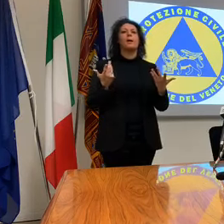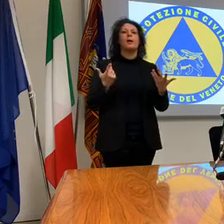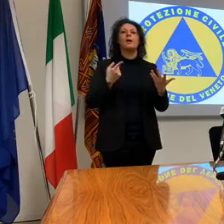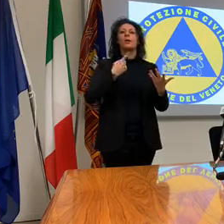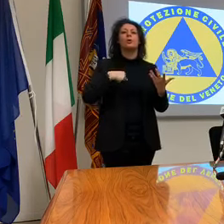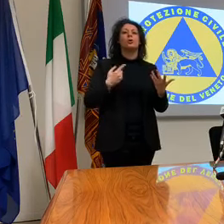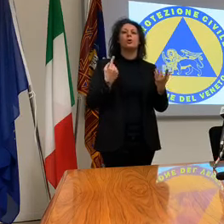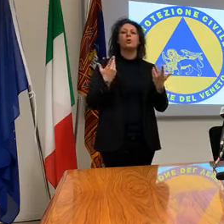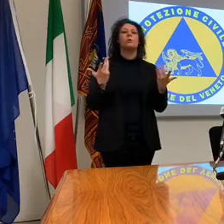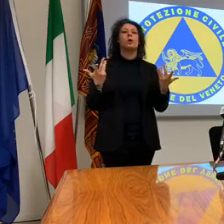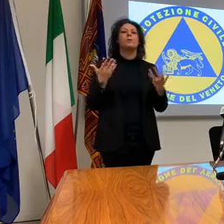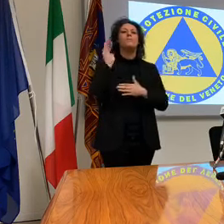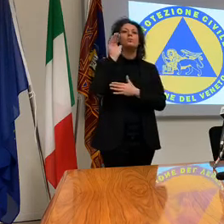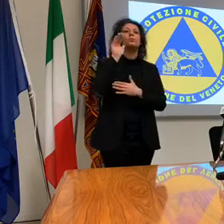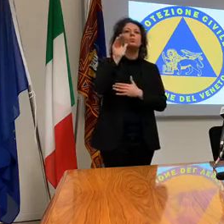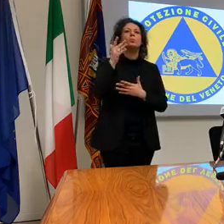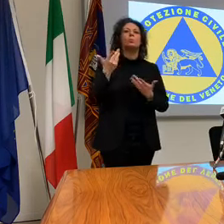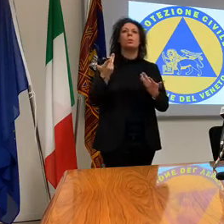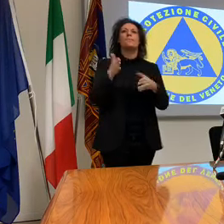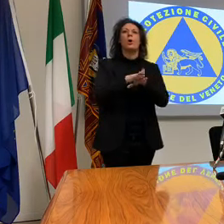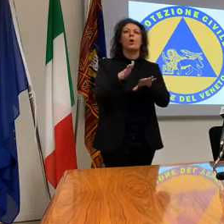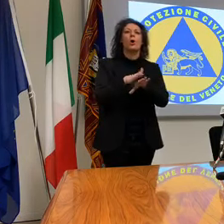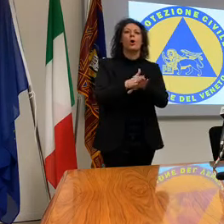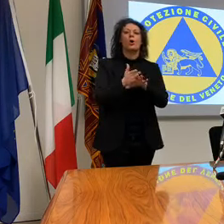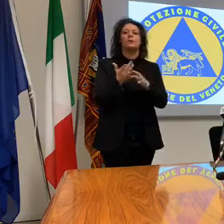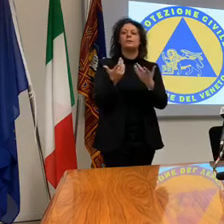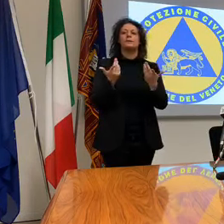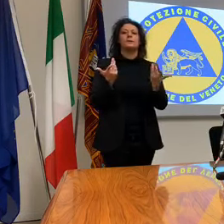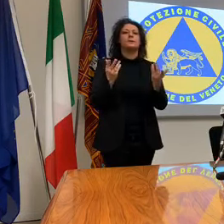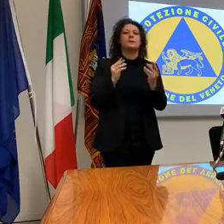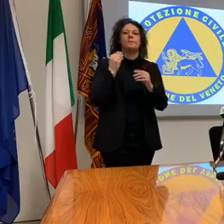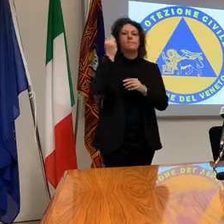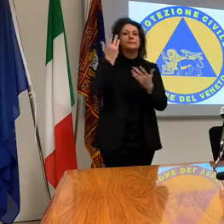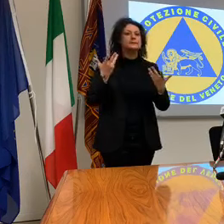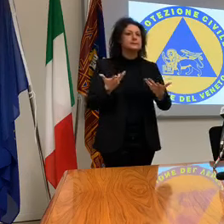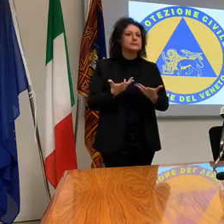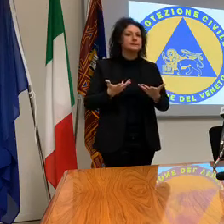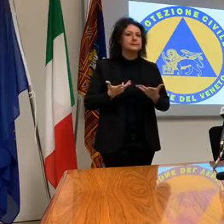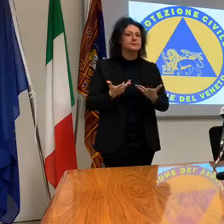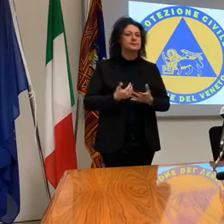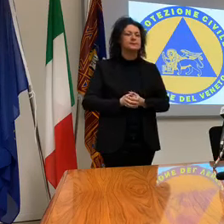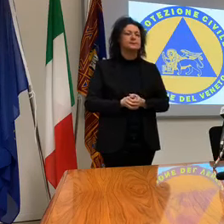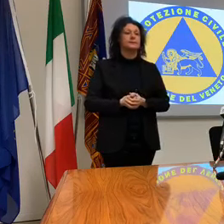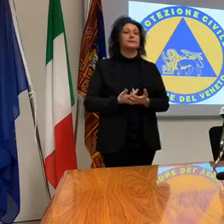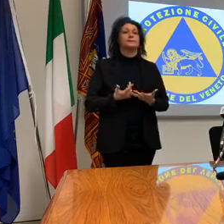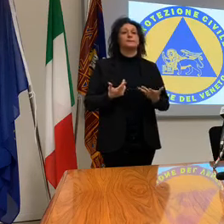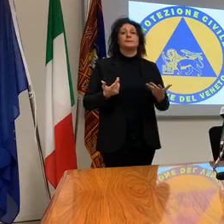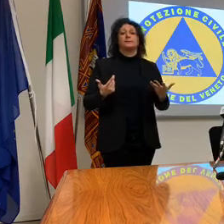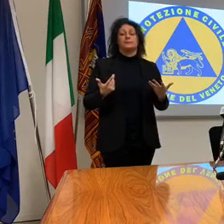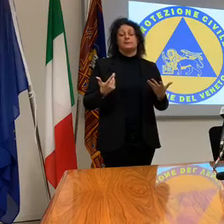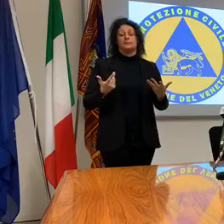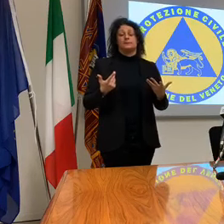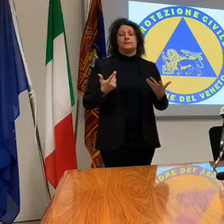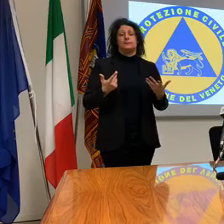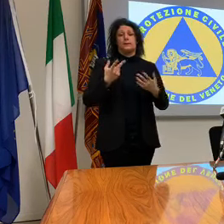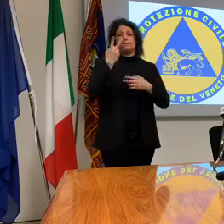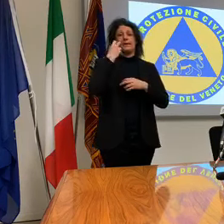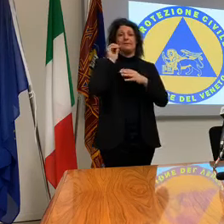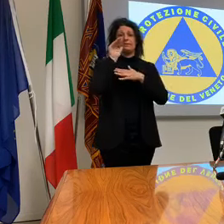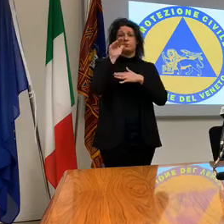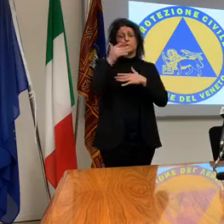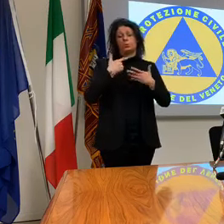dei decessi nei prossimi giorni? Credo che non siamo in grado di fare nessuna proiezione. Il nostro modello è